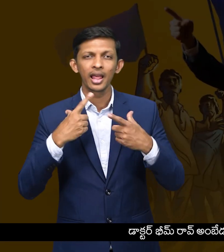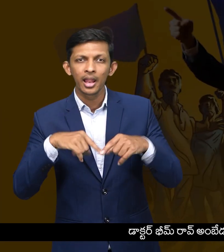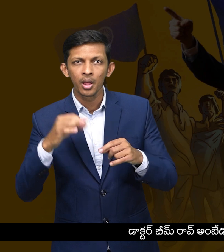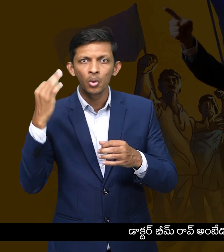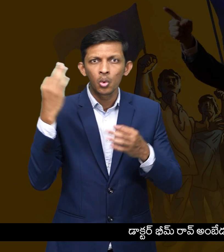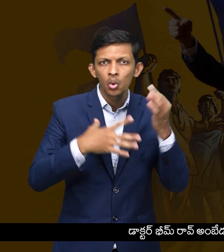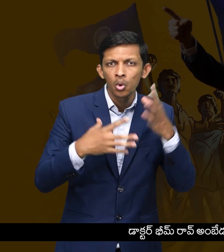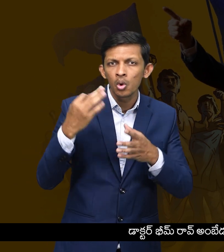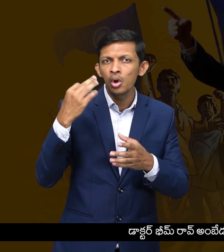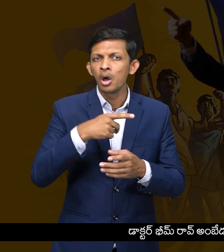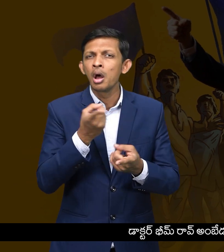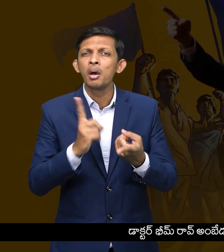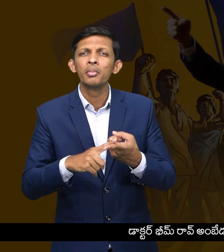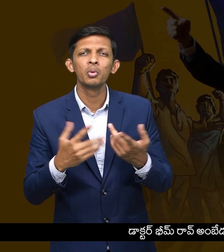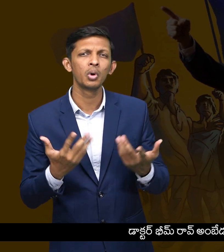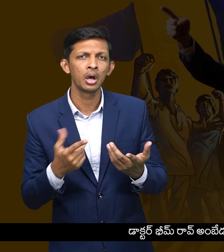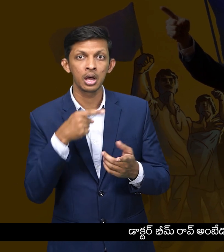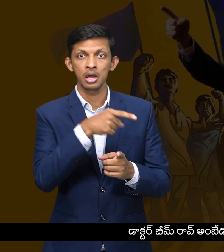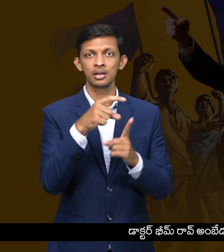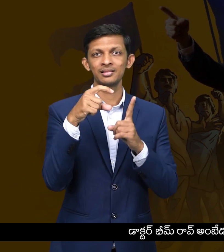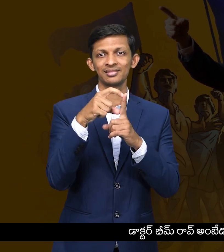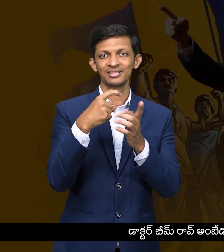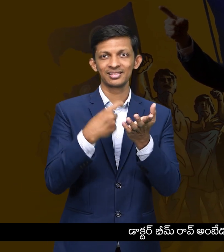డాక్టర్ భీమ్రావ్ అంబేద్కర్ మాటల్లో ఏం జరిగిందో తెలుసుకుందాం.